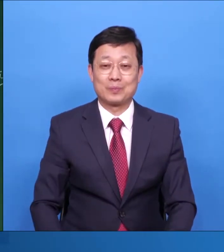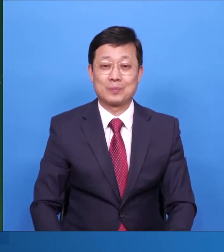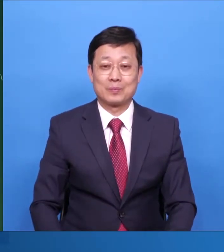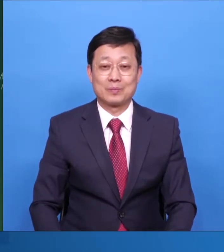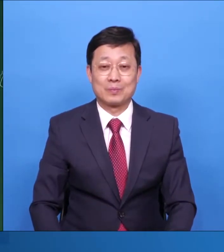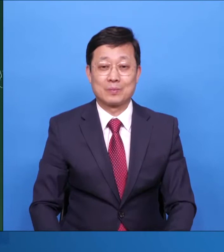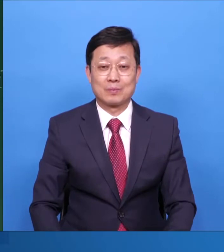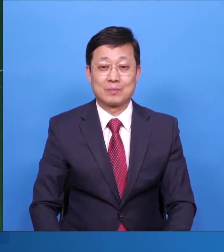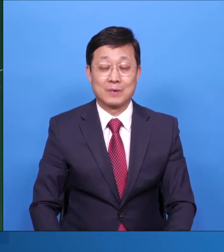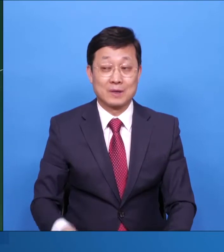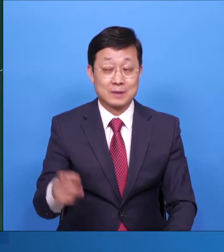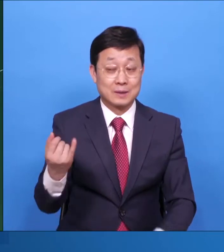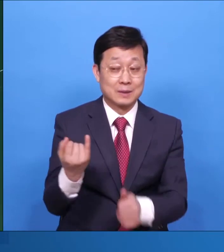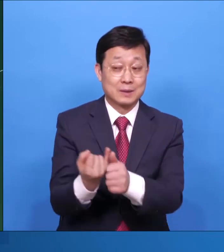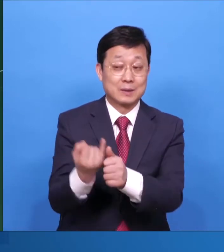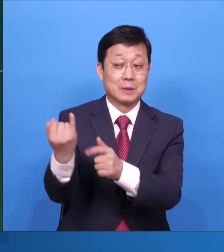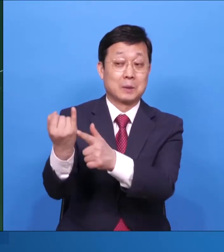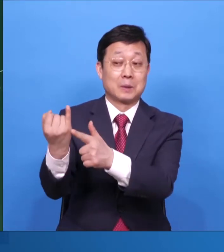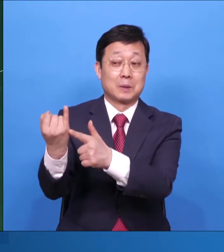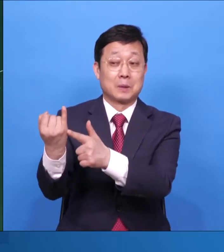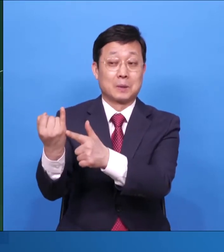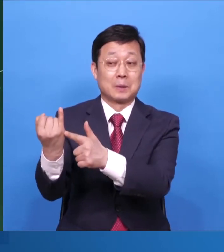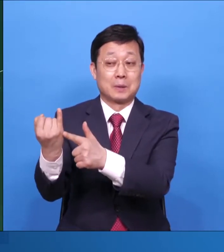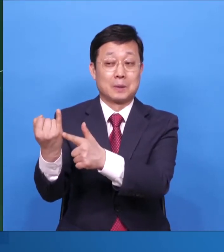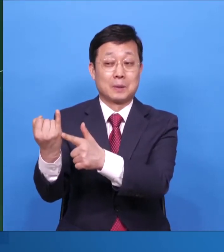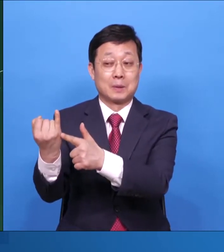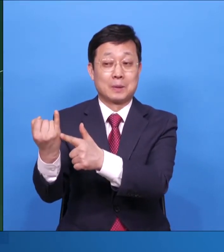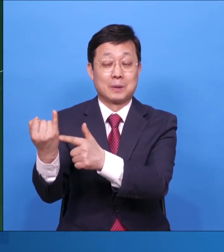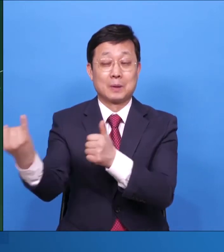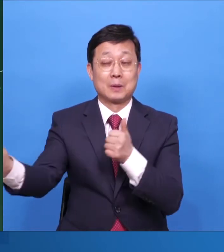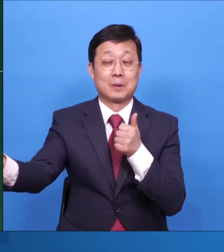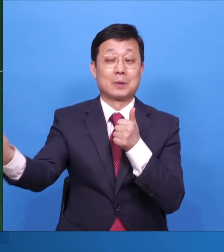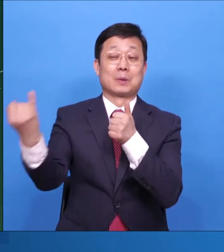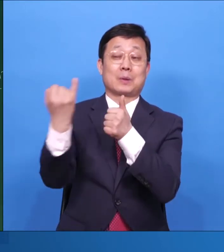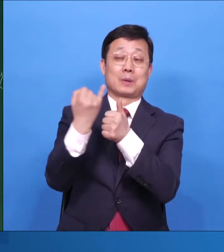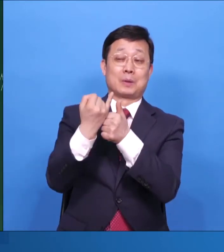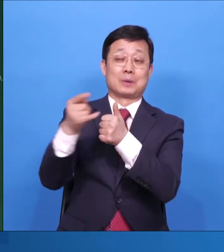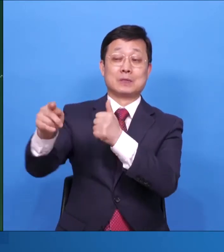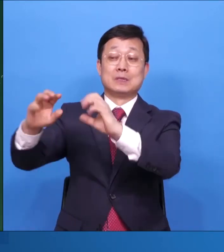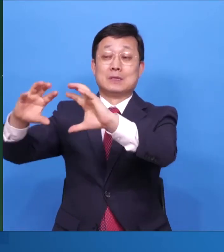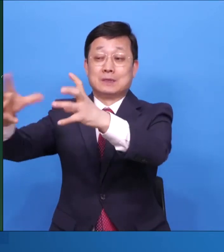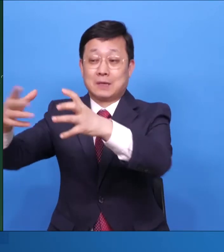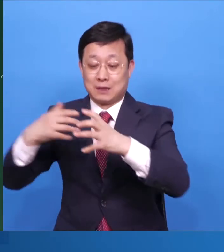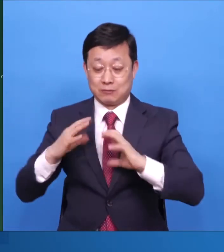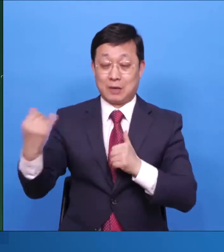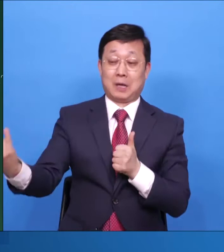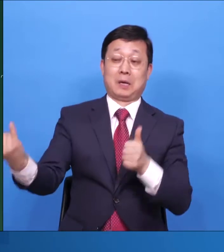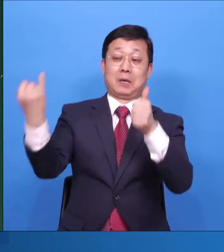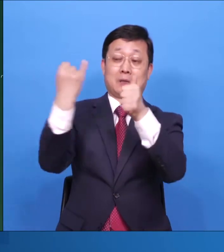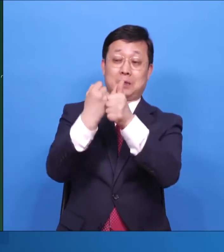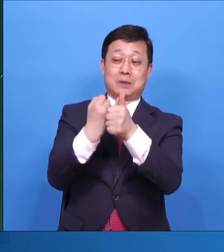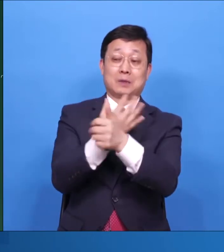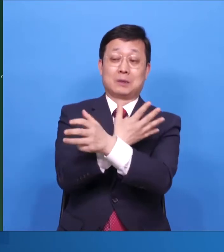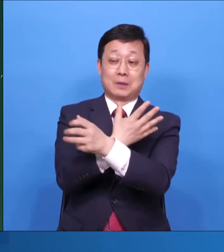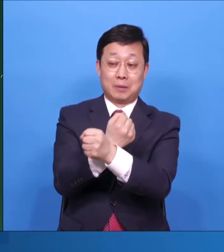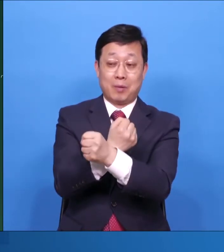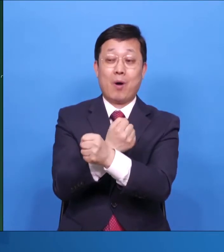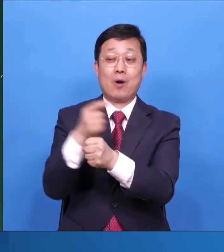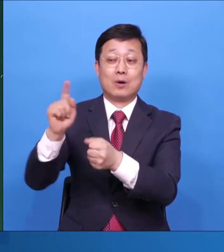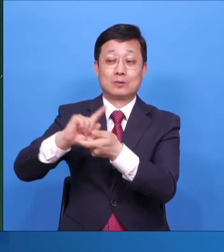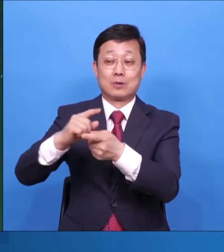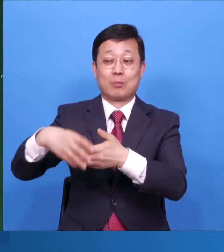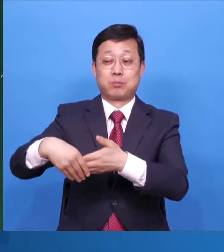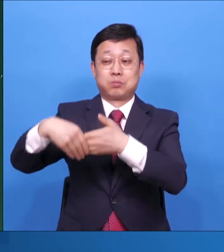나름대로는 정치적이게 전 세계화를 위해서 이렇게 맞아 국제 결혼도 하고. 뭐를 가져오고 이렇게